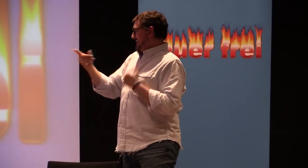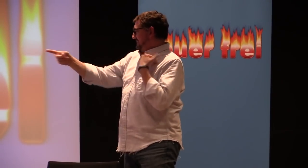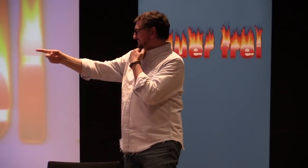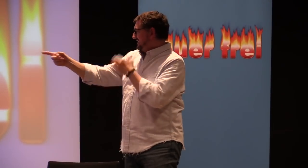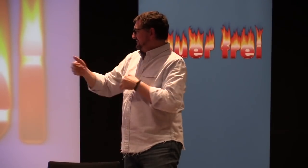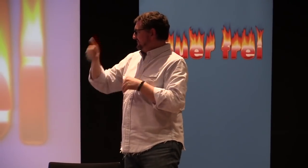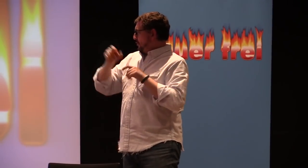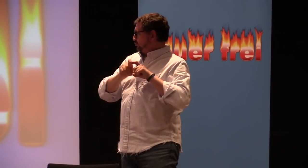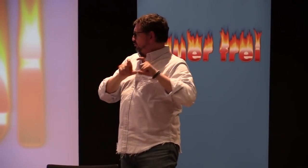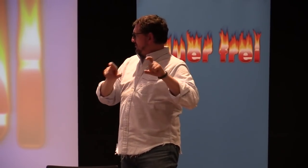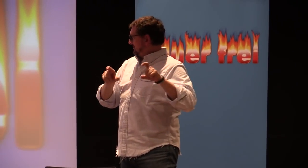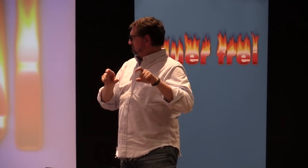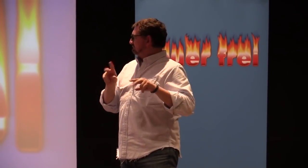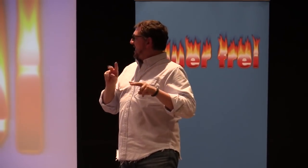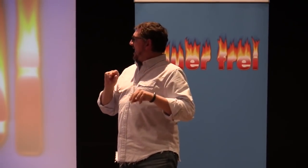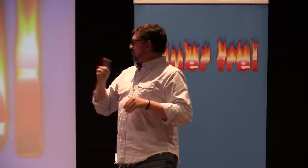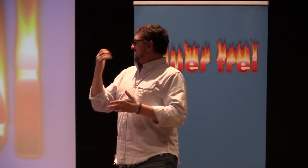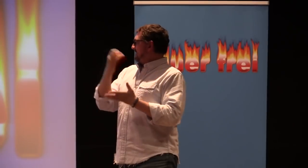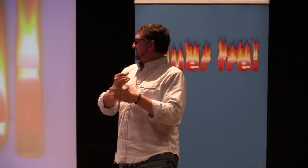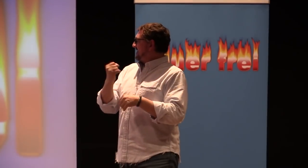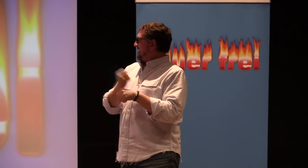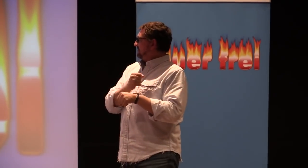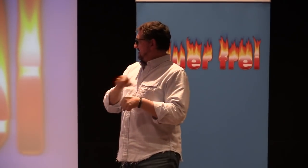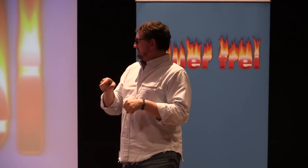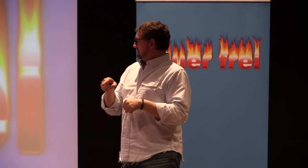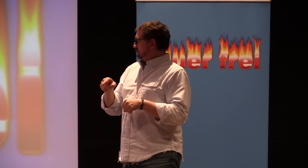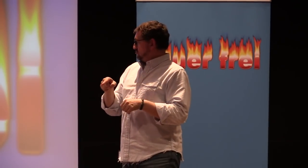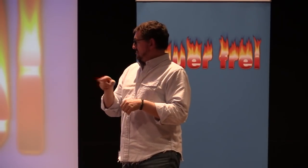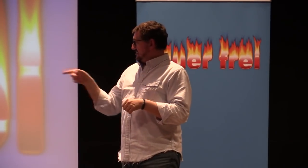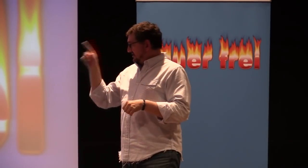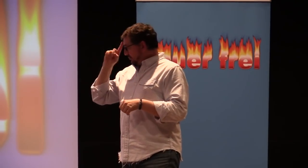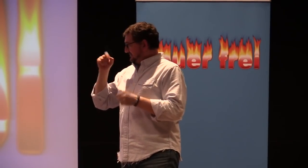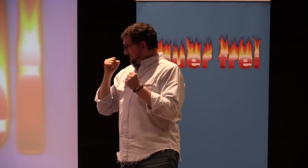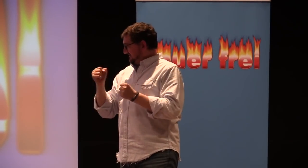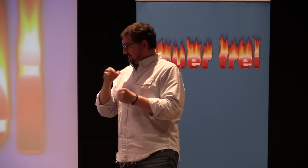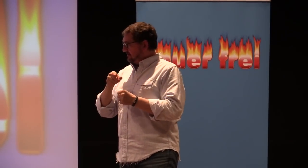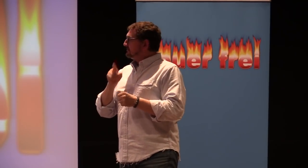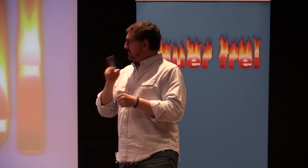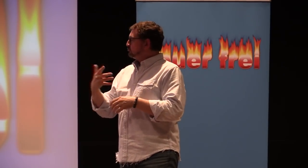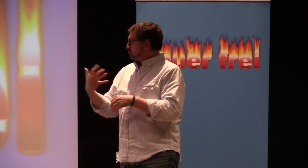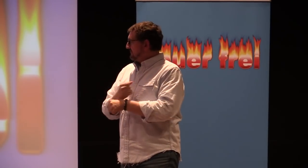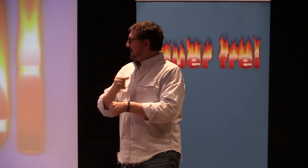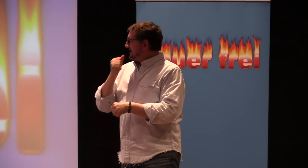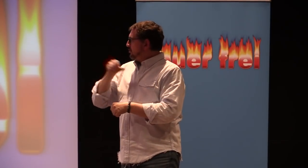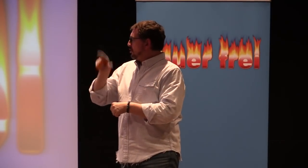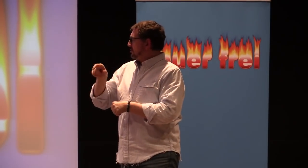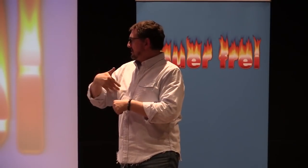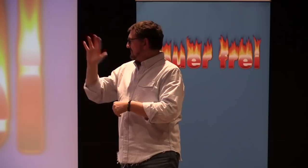Aber vielleicht kann man das irgendwie kurz beantworten, wenn man sich vorstellt, oder glaubst du,